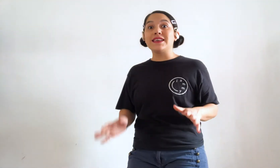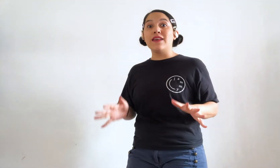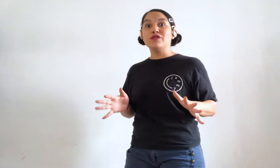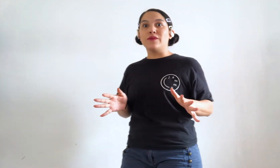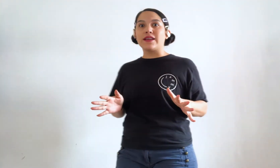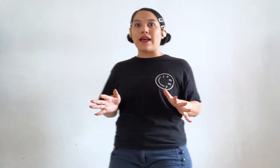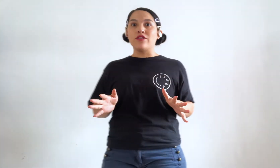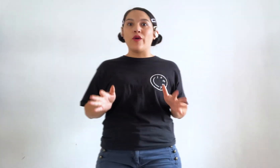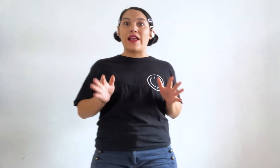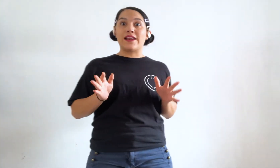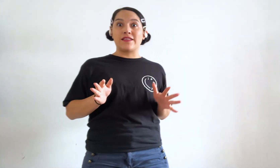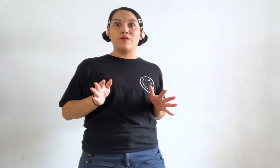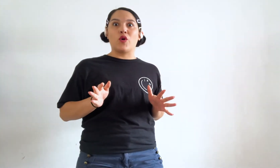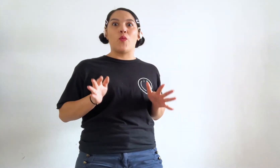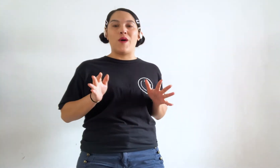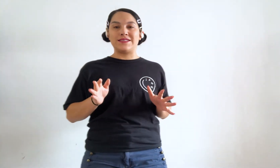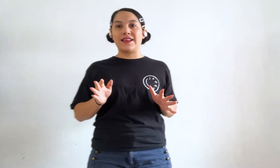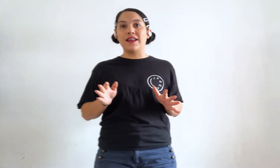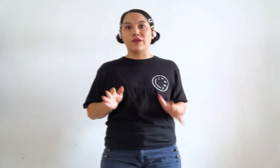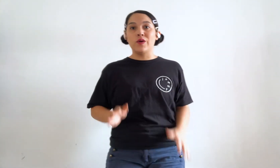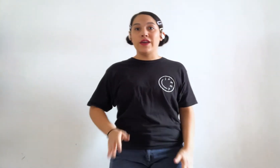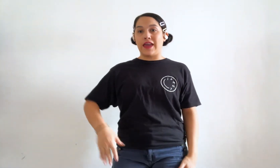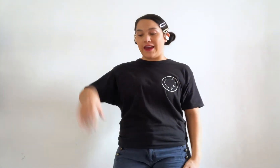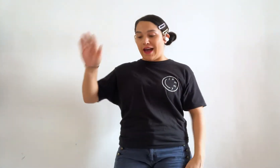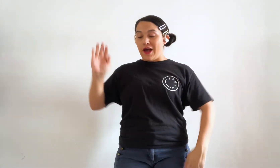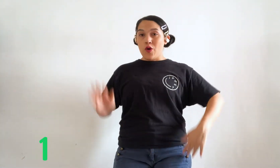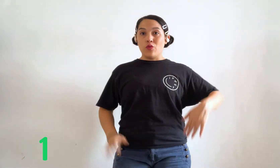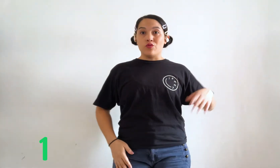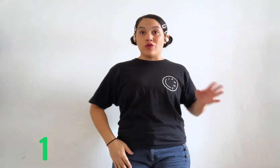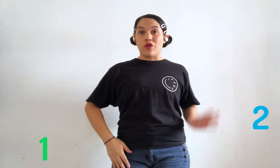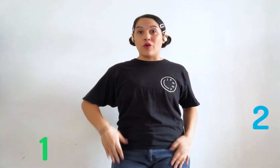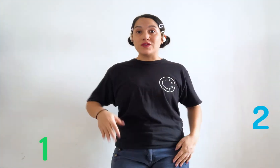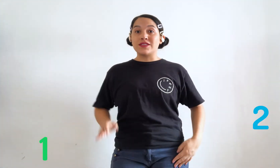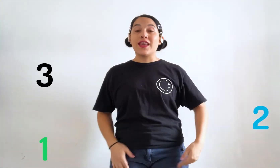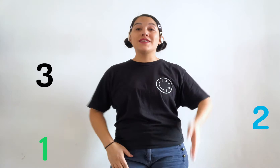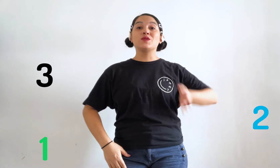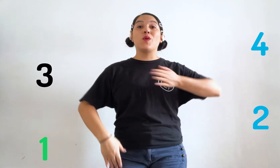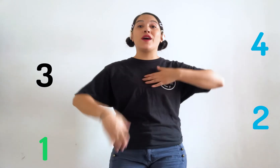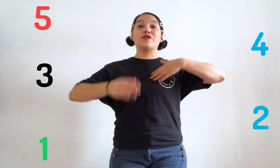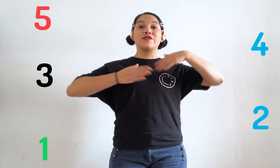seguimos marcando el ritmo como hace rato, que era 1, 2, 3, 4,